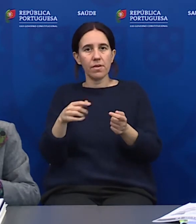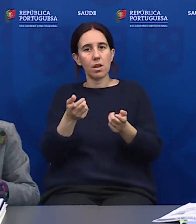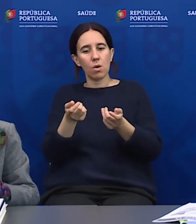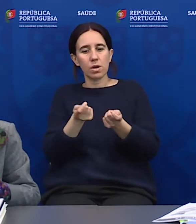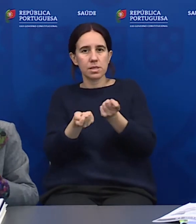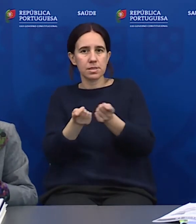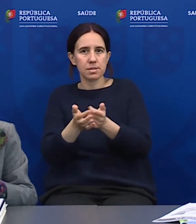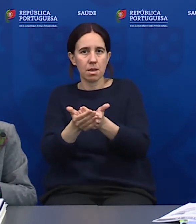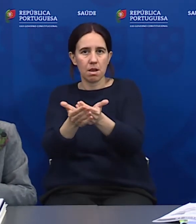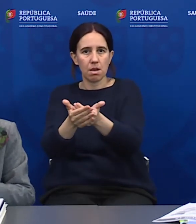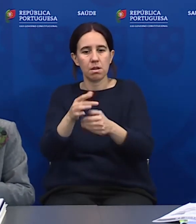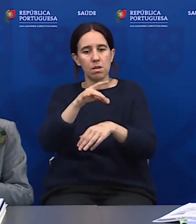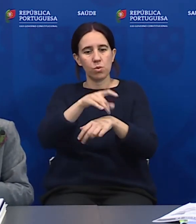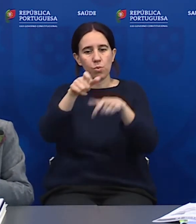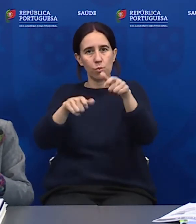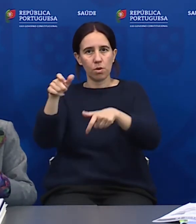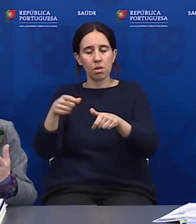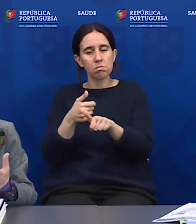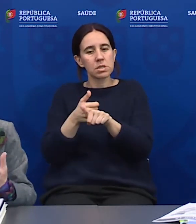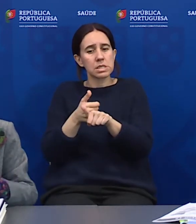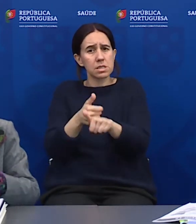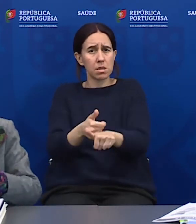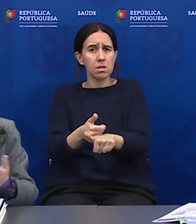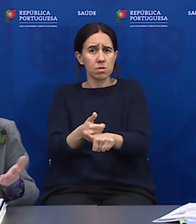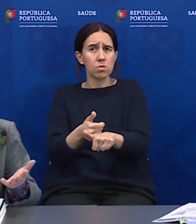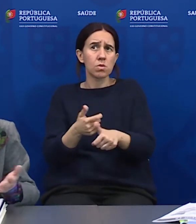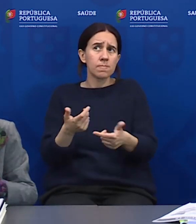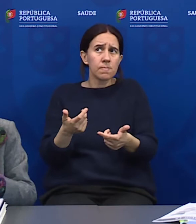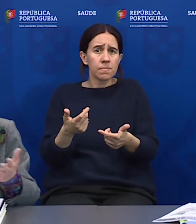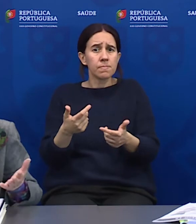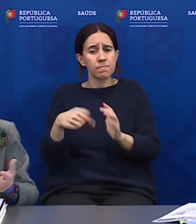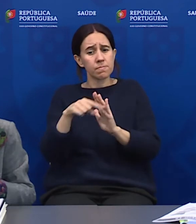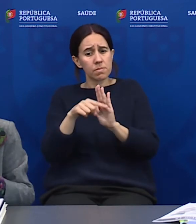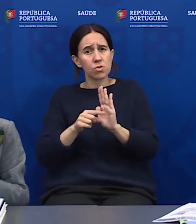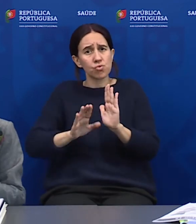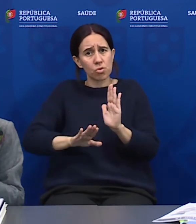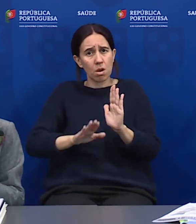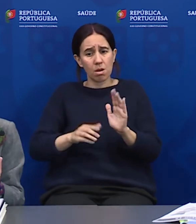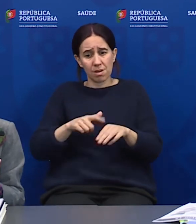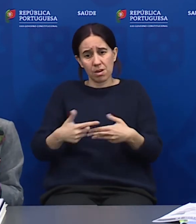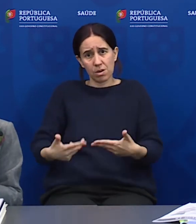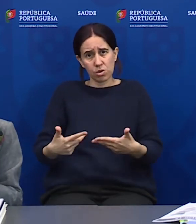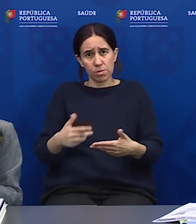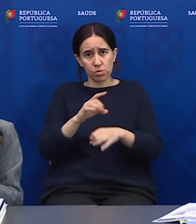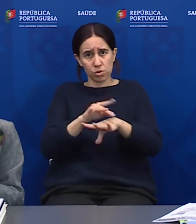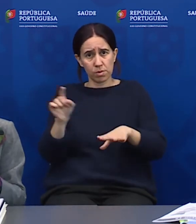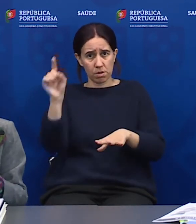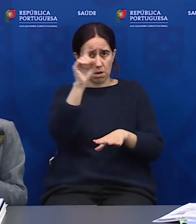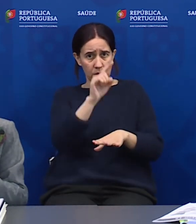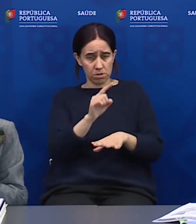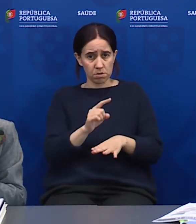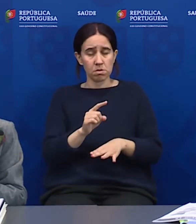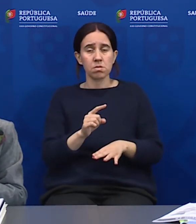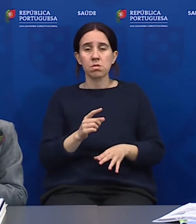organização destes fluxos de doentes, seguindo muitas das referências que já existem neste momento entre os hospitais.